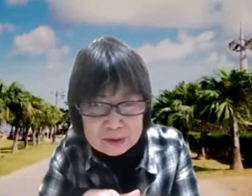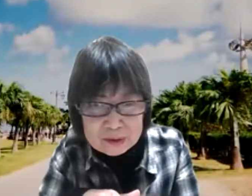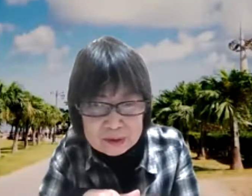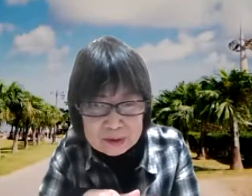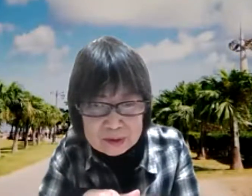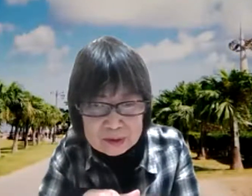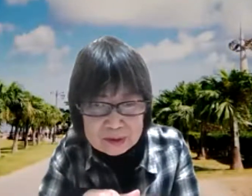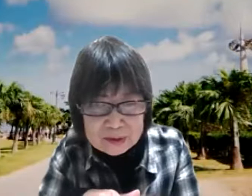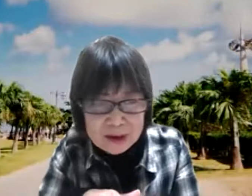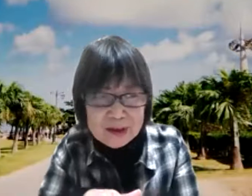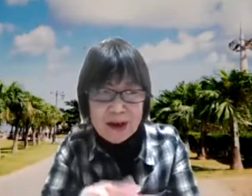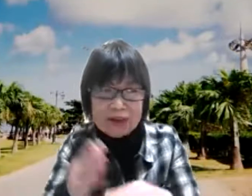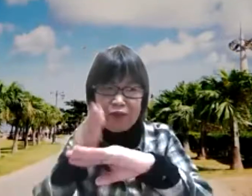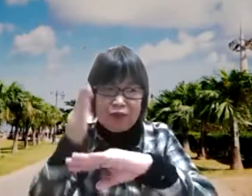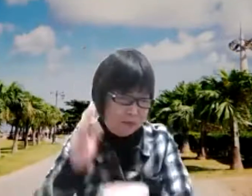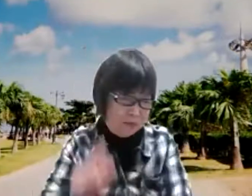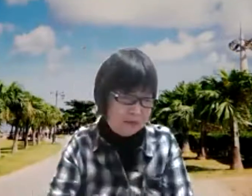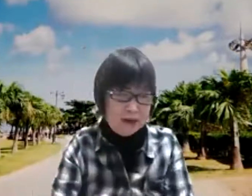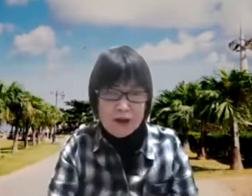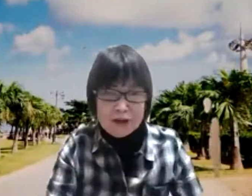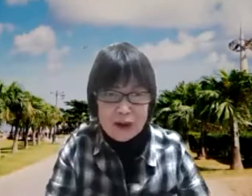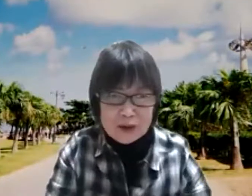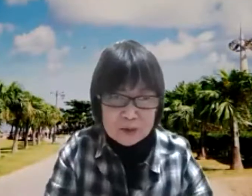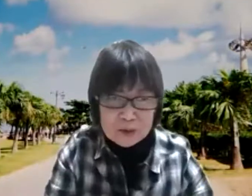分かるって。分かるって。 はい、ありがとうございます。さあ、